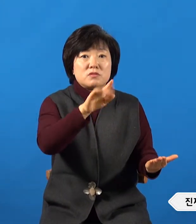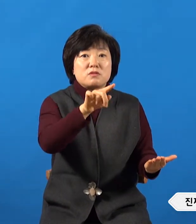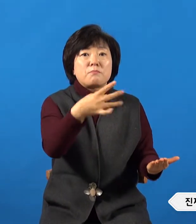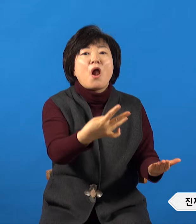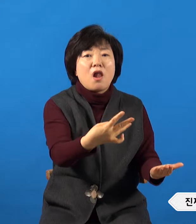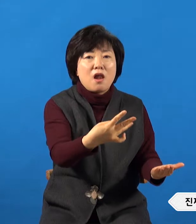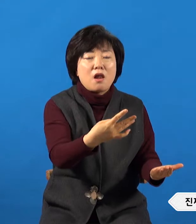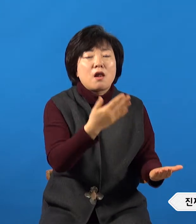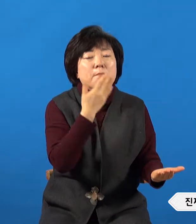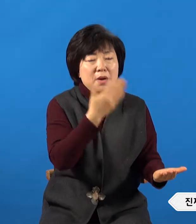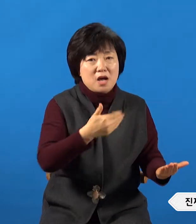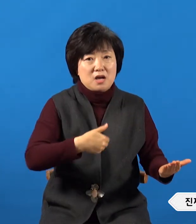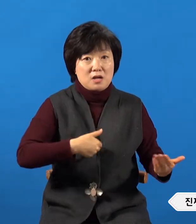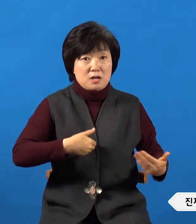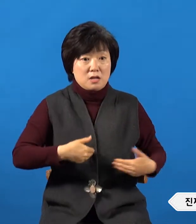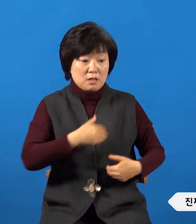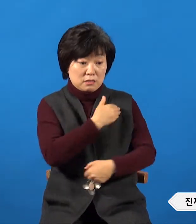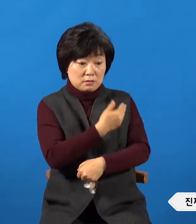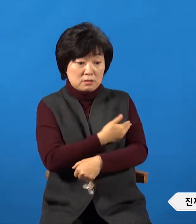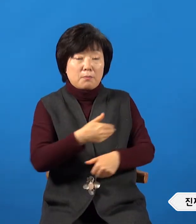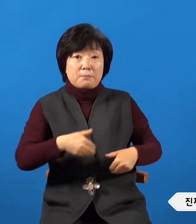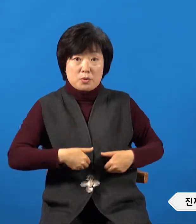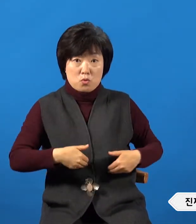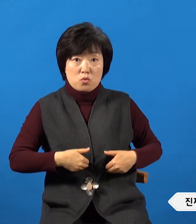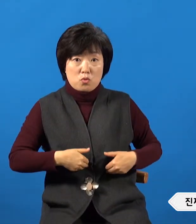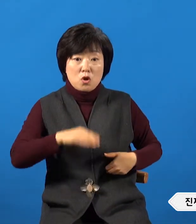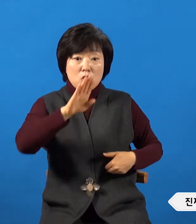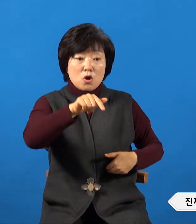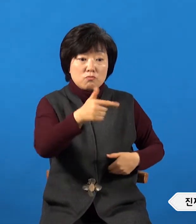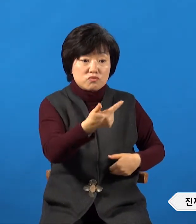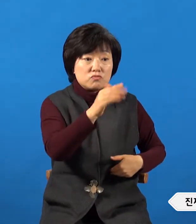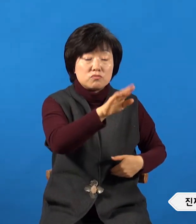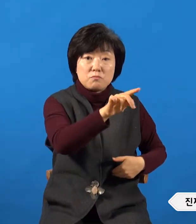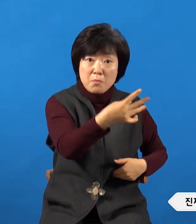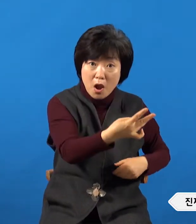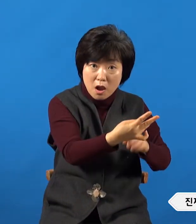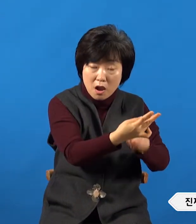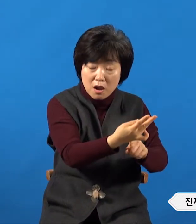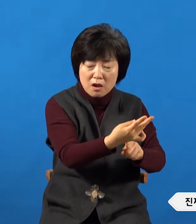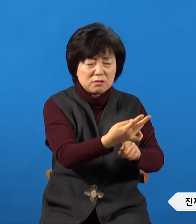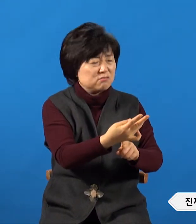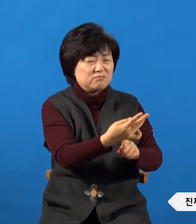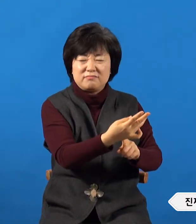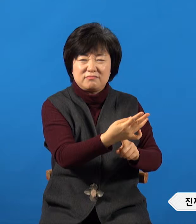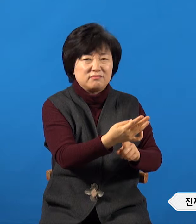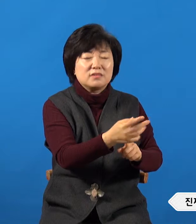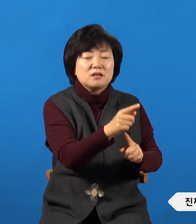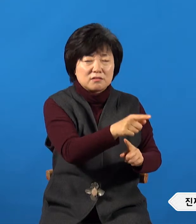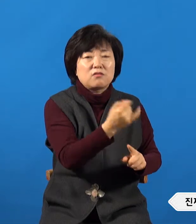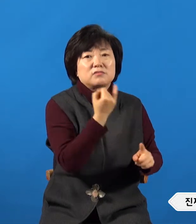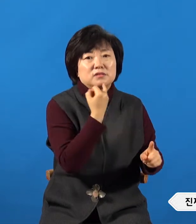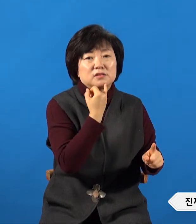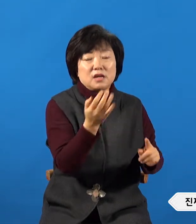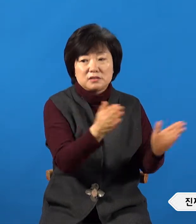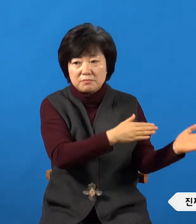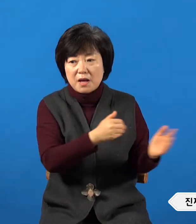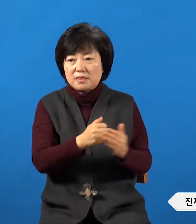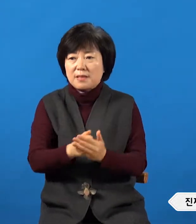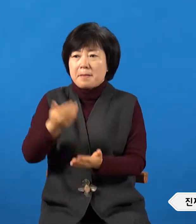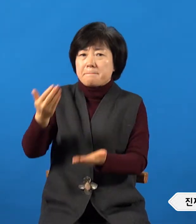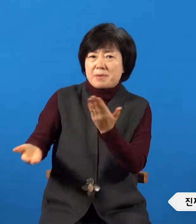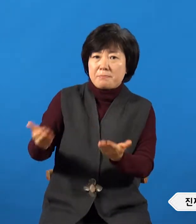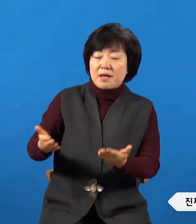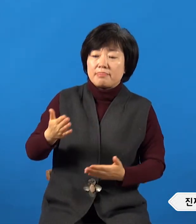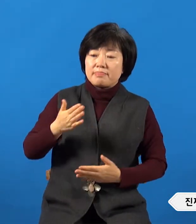비판은 분별하지 못하는 것이 아니라 오히려 비난에 더 가깝습니다. 자기의 의로움을 나타내기